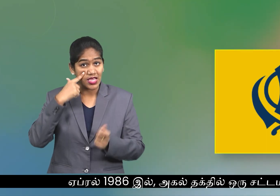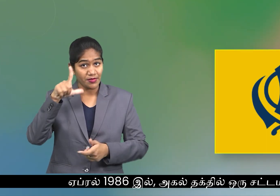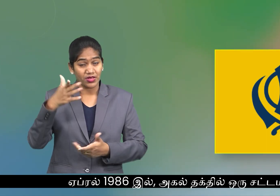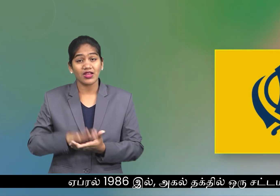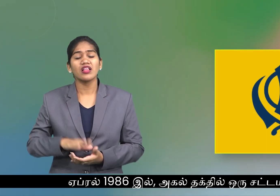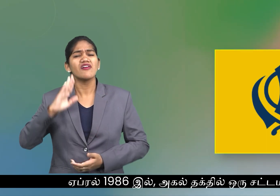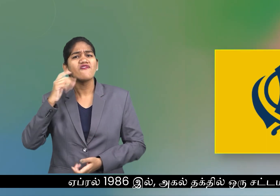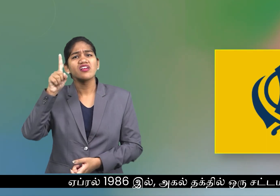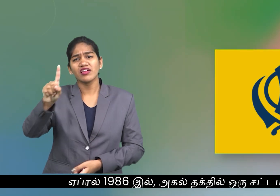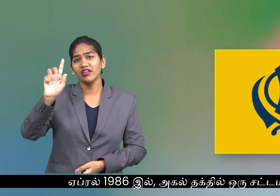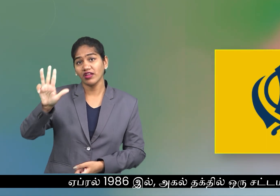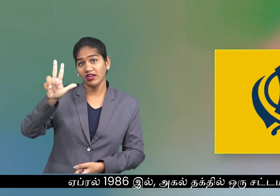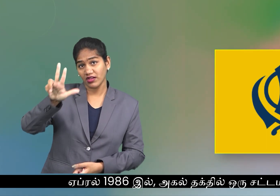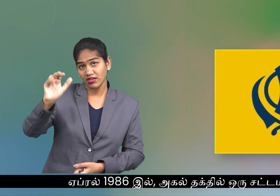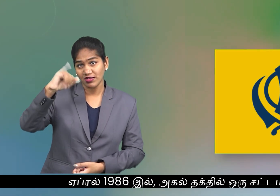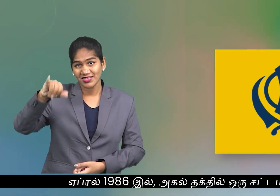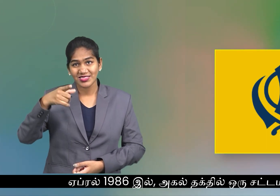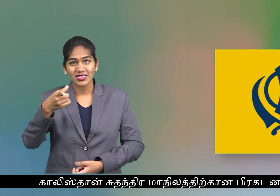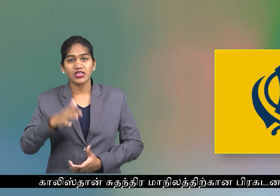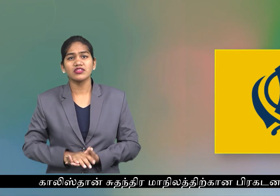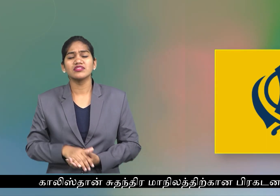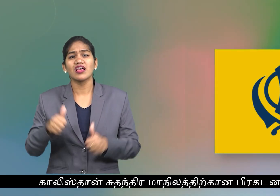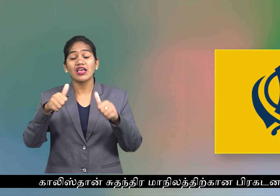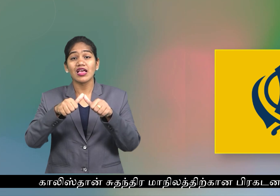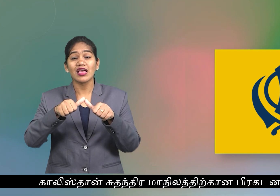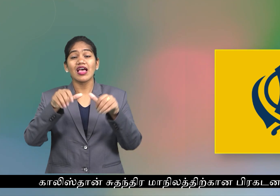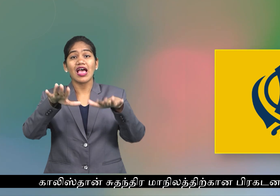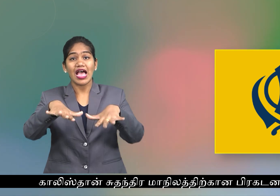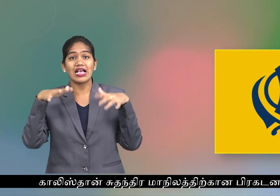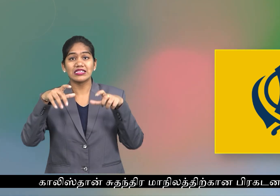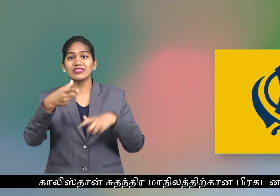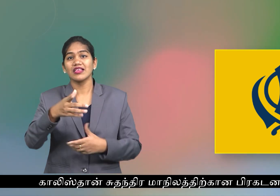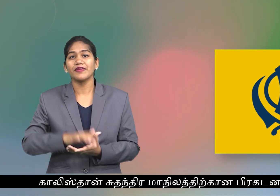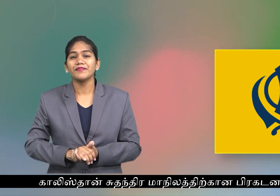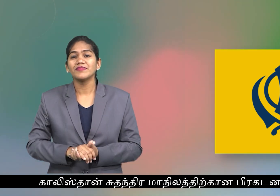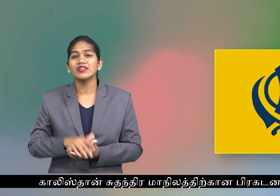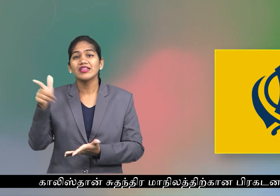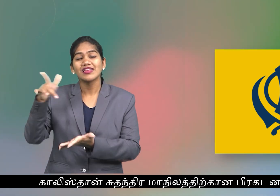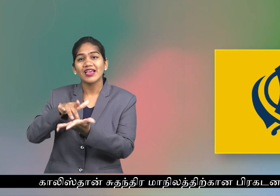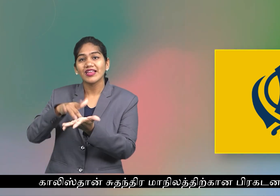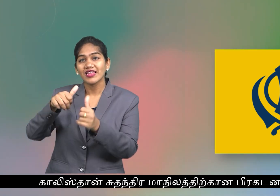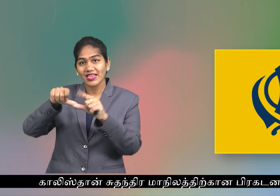1986இல் அகல் தக்த்தில் ஒரு சட்டமன்ற காலிஸ்தான் சுதந்திர மாநிலத்திற்கான பிரகடனத்தை செய்தது.